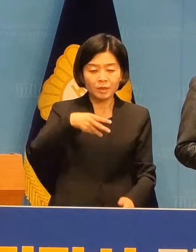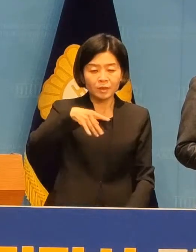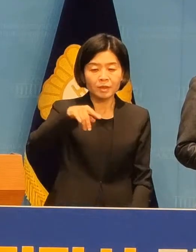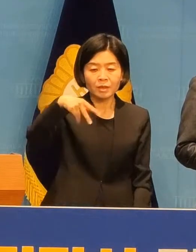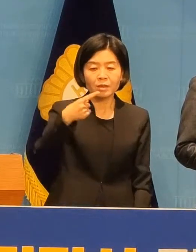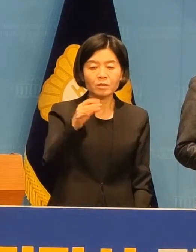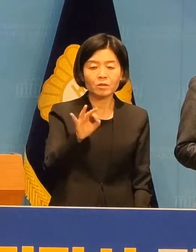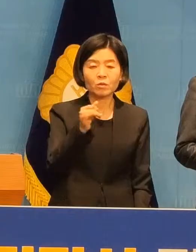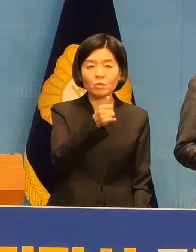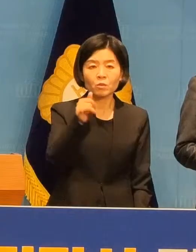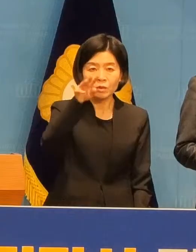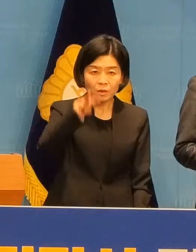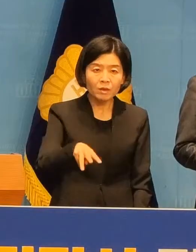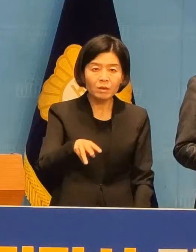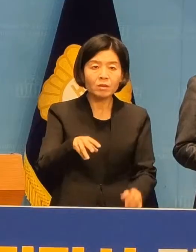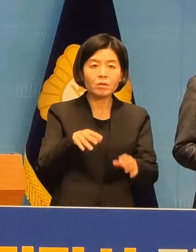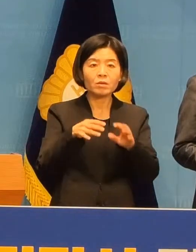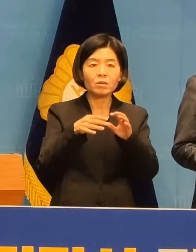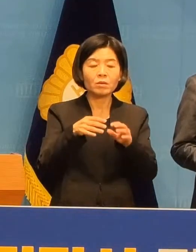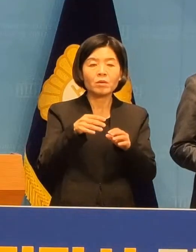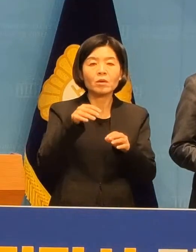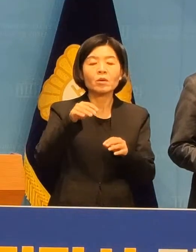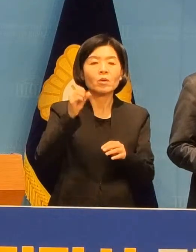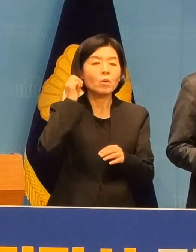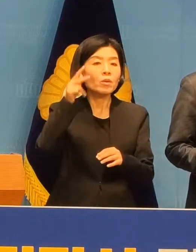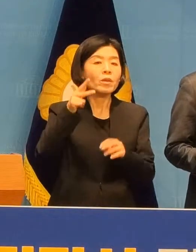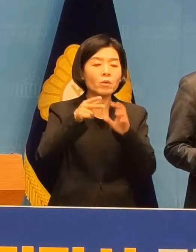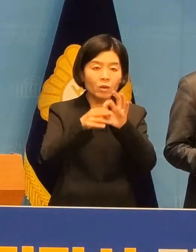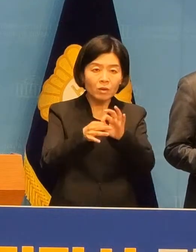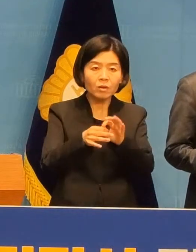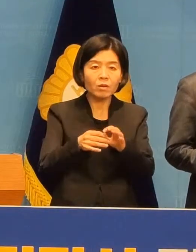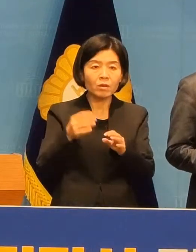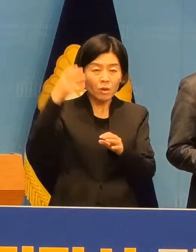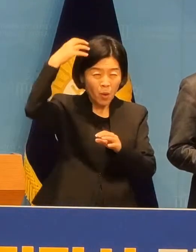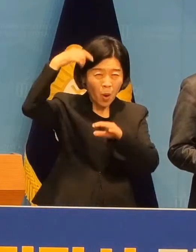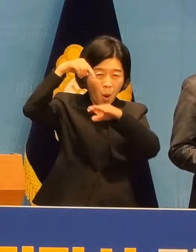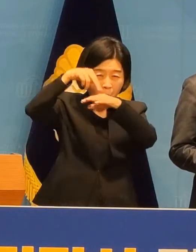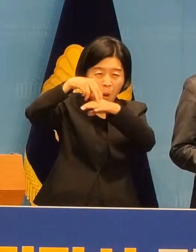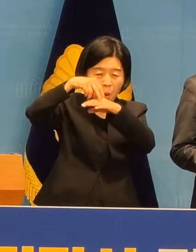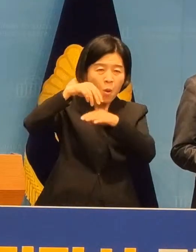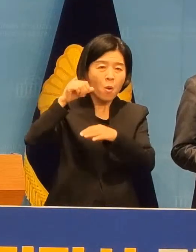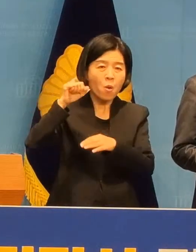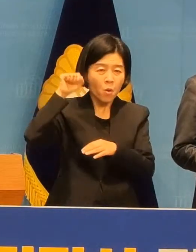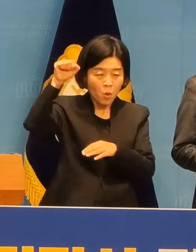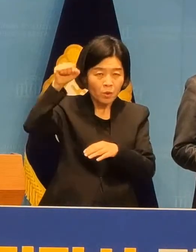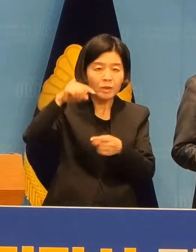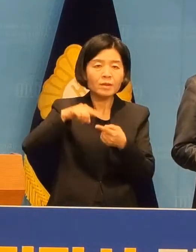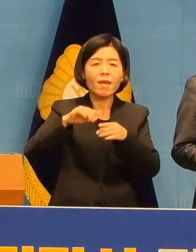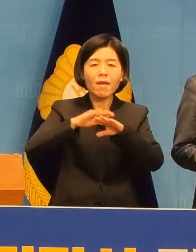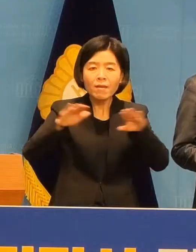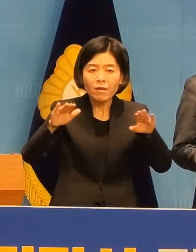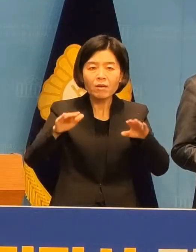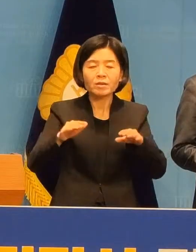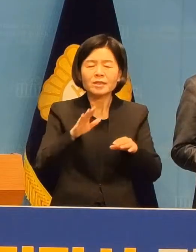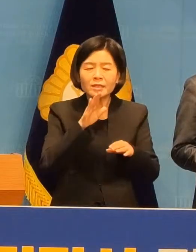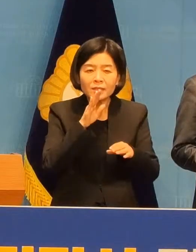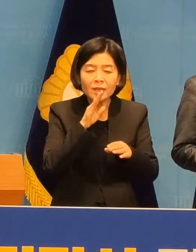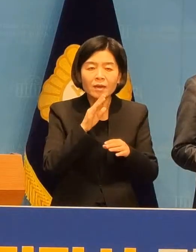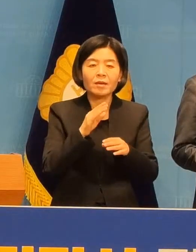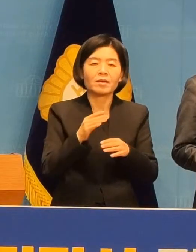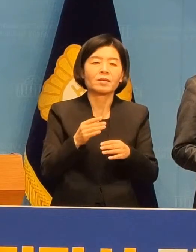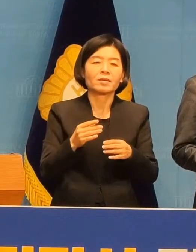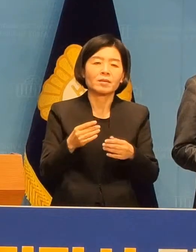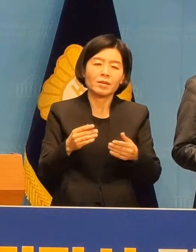관련입니다. 세종호텔 고공농성의 조속한 해제와 실질적 복귀 해법을 촉구했습니다.